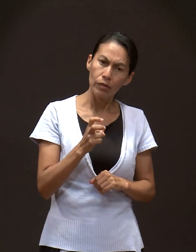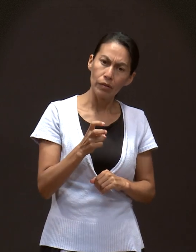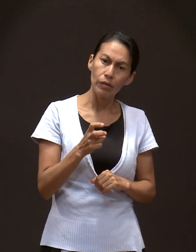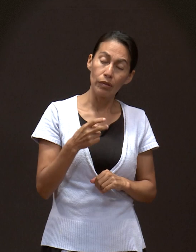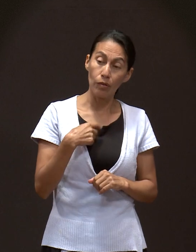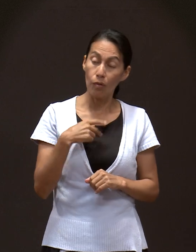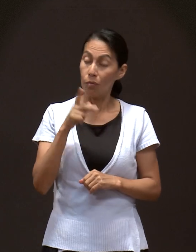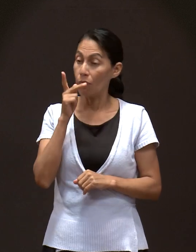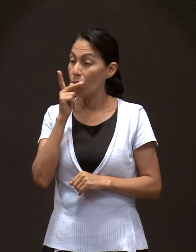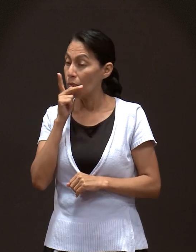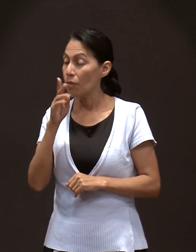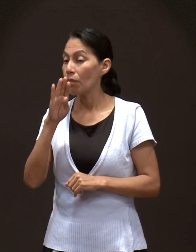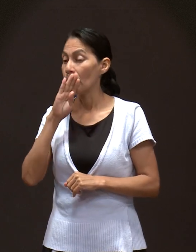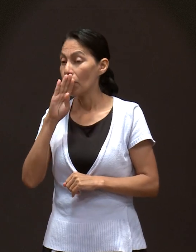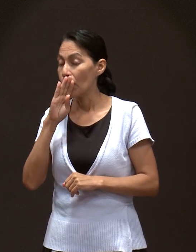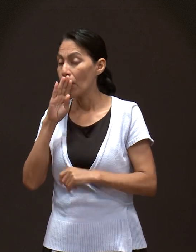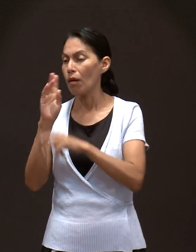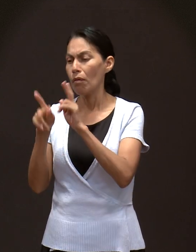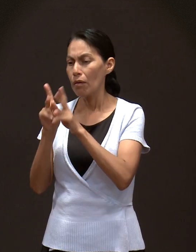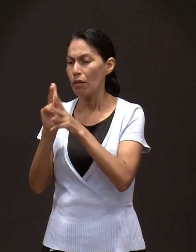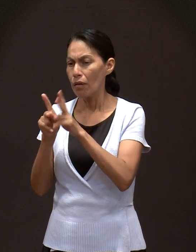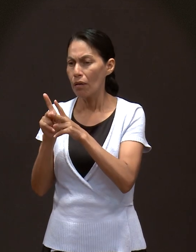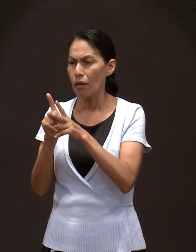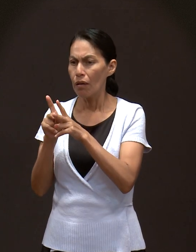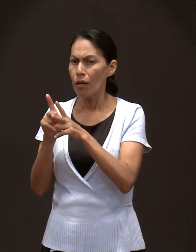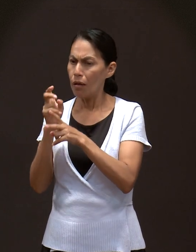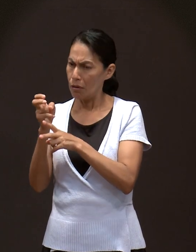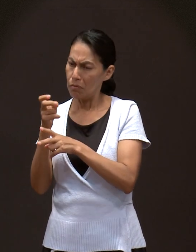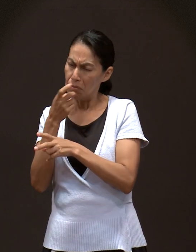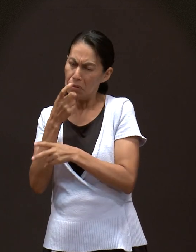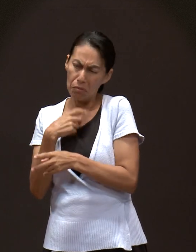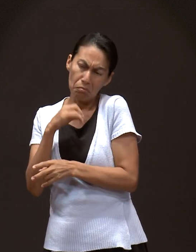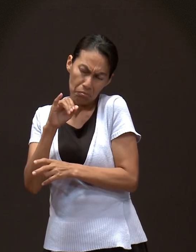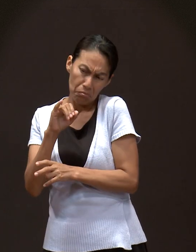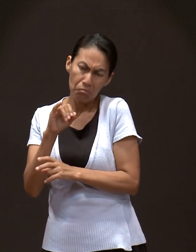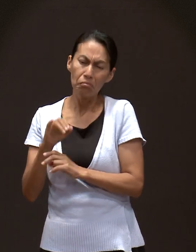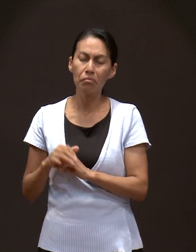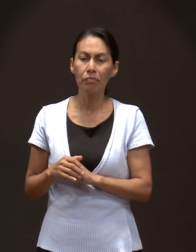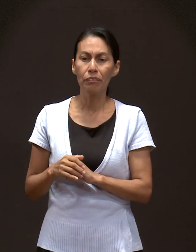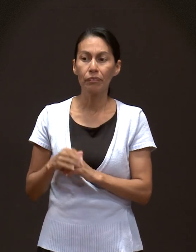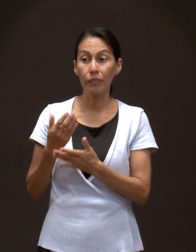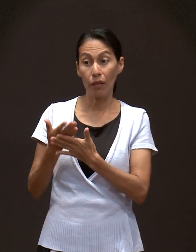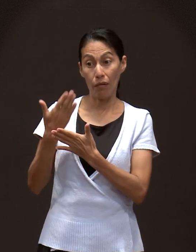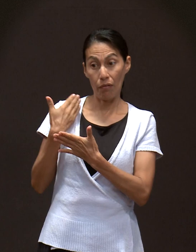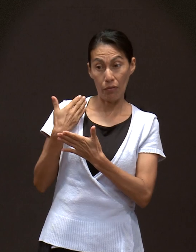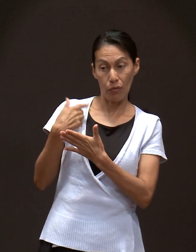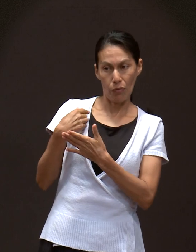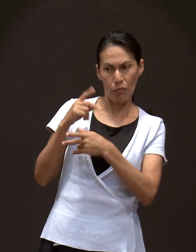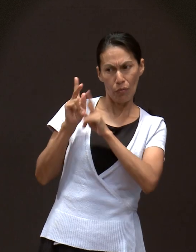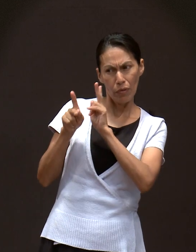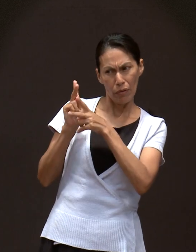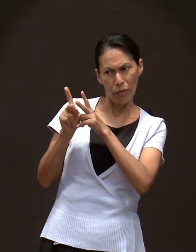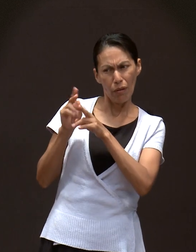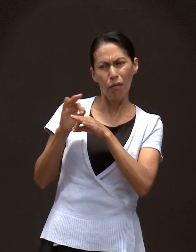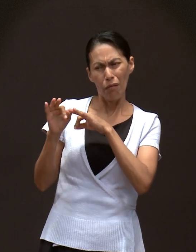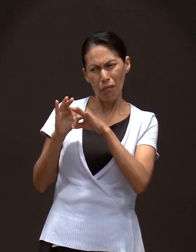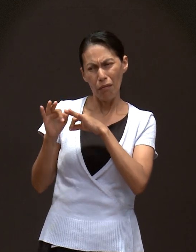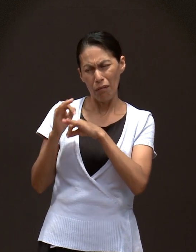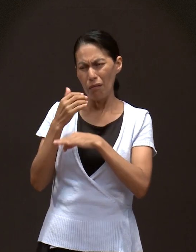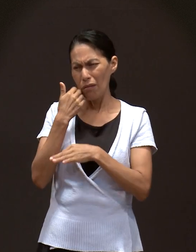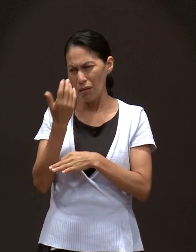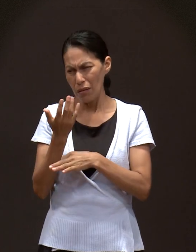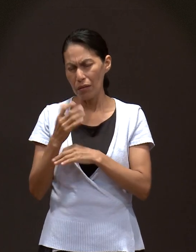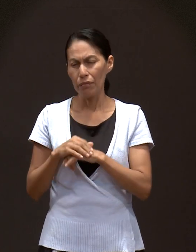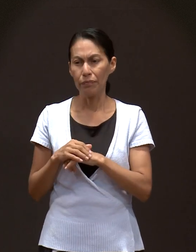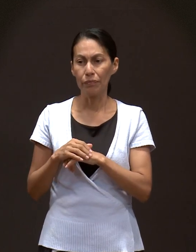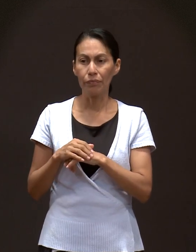Entonces, en ese momento, les conté a mis papás. Ellos me dijeron, sí, o sea, yo ya les había dicho que haría un trabajo. Ellos